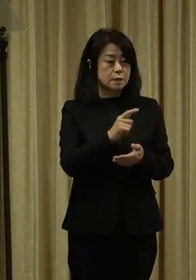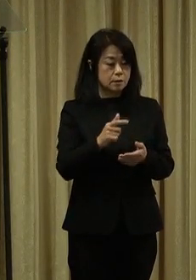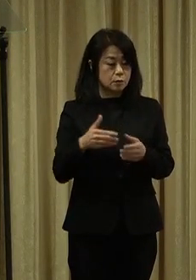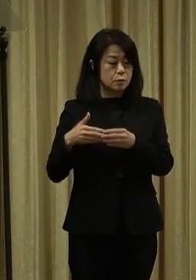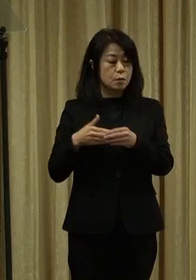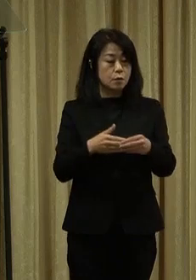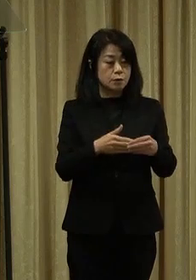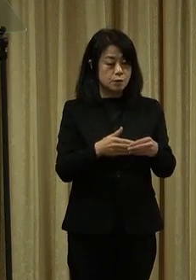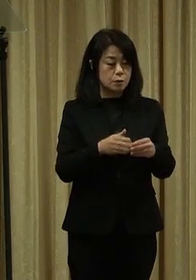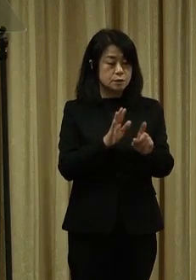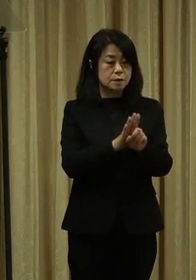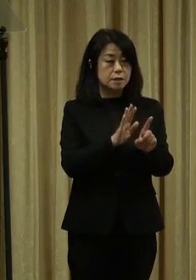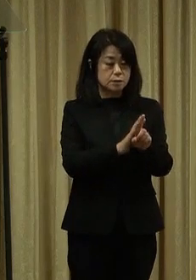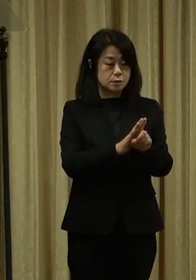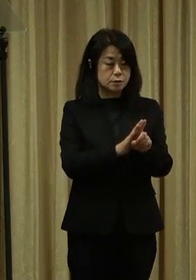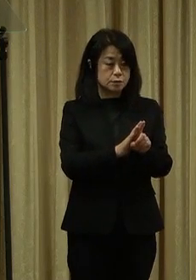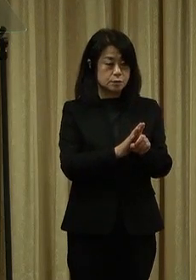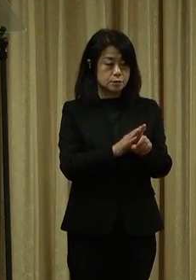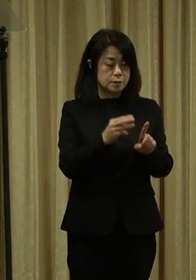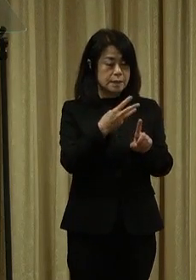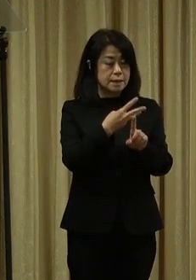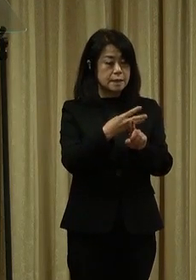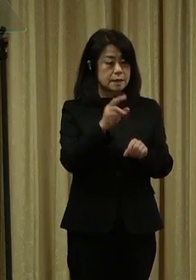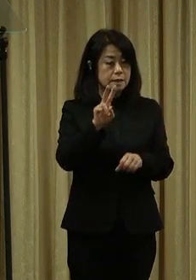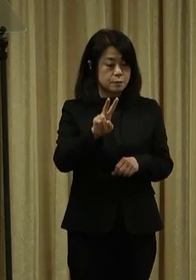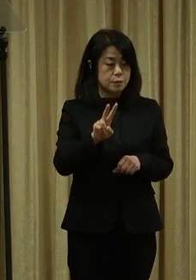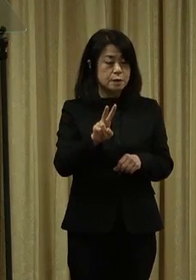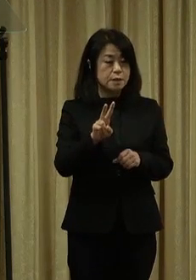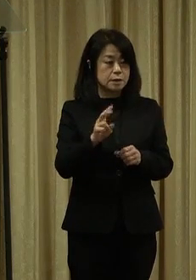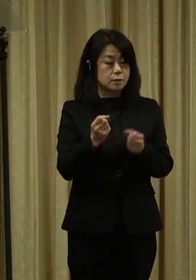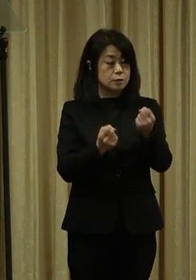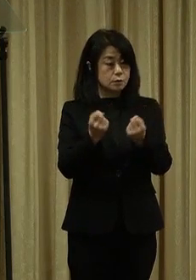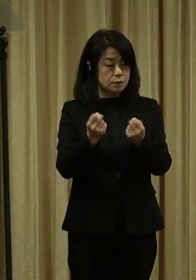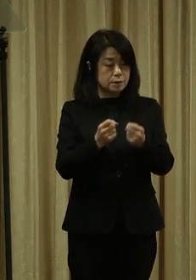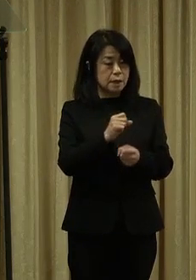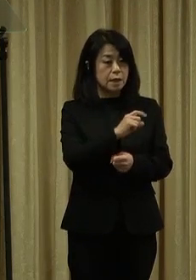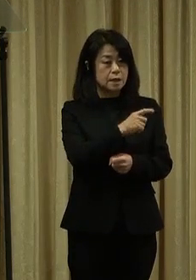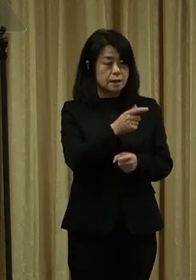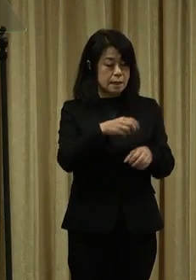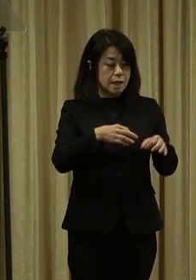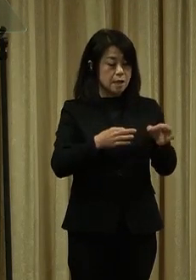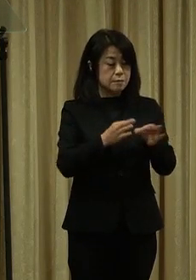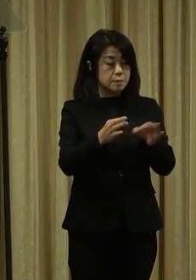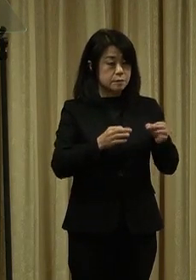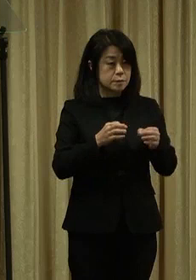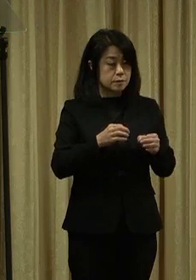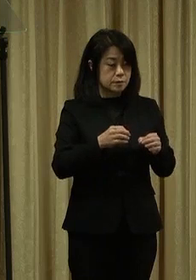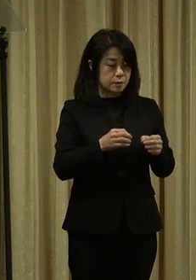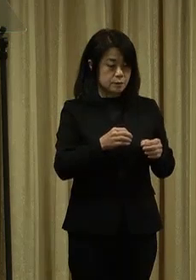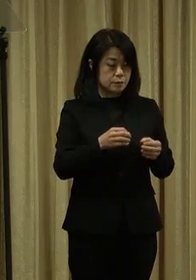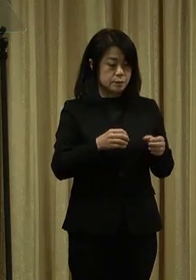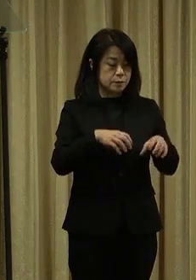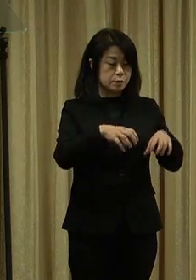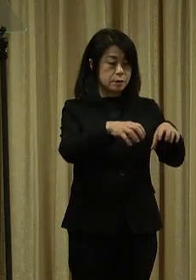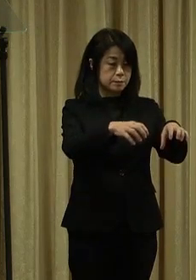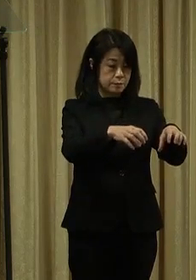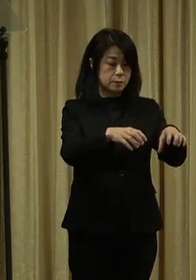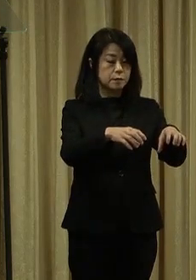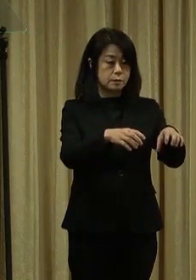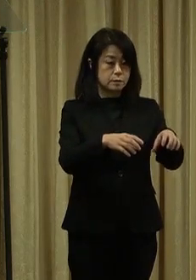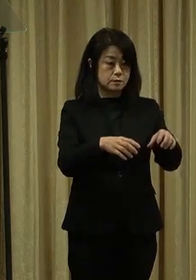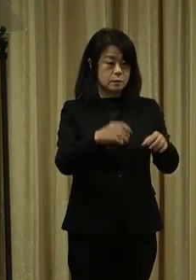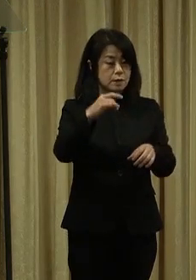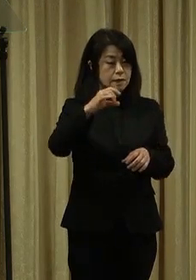支援するほか EV 電気自動車や商業施設などでの充電設備の導入を支援します。